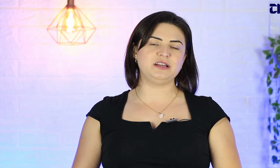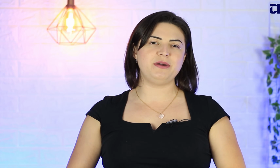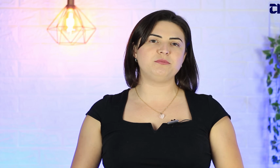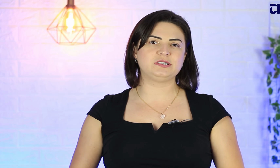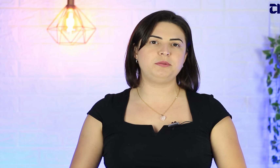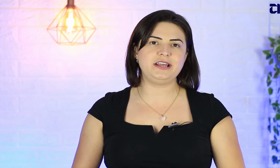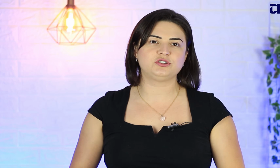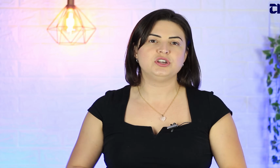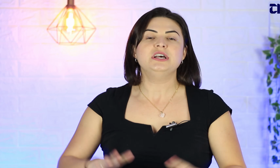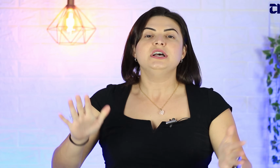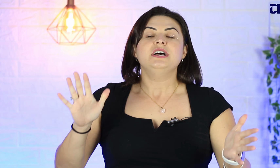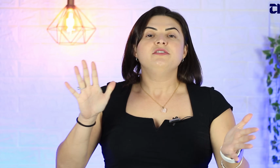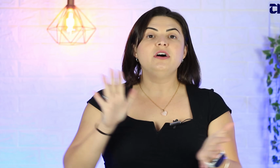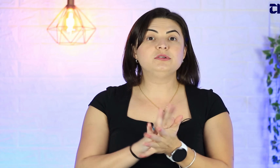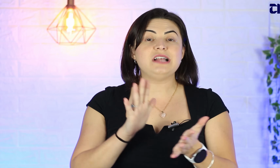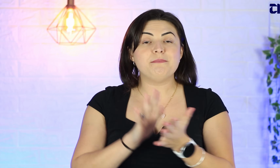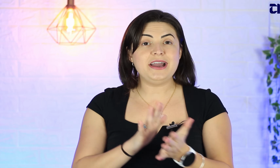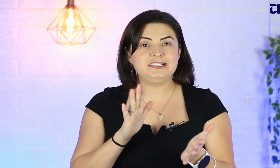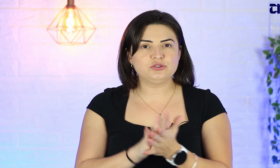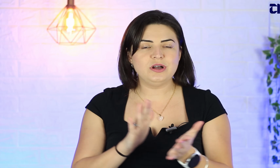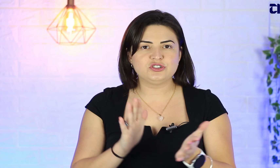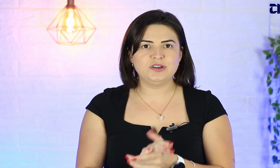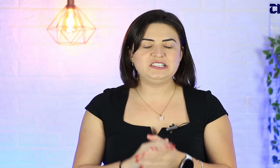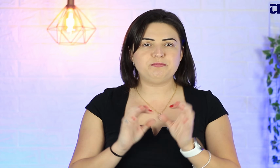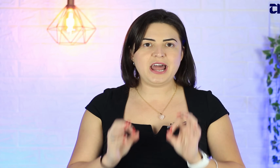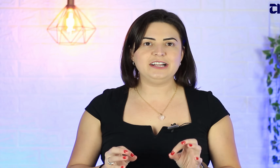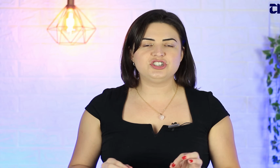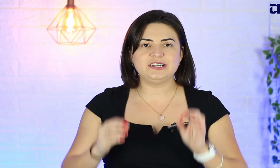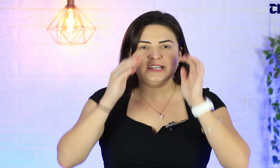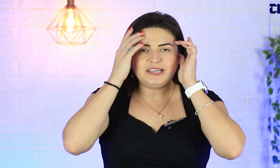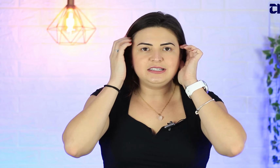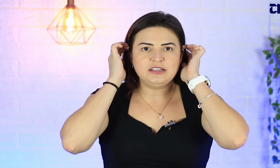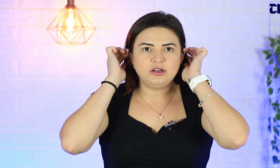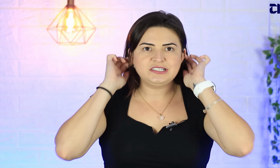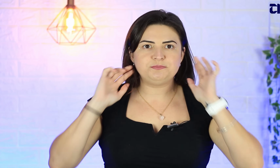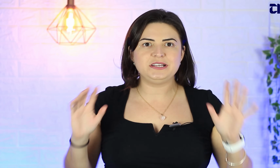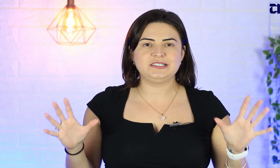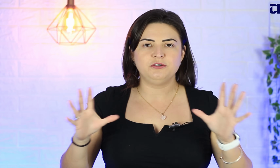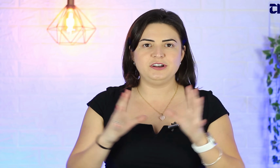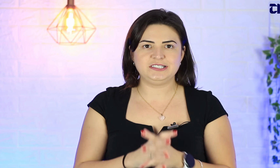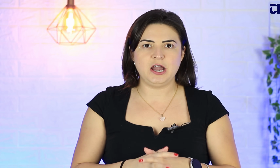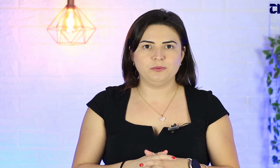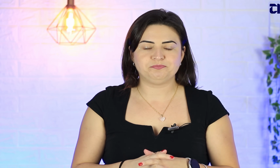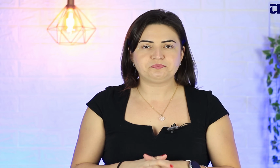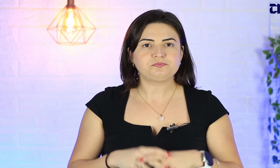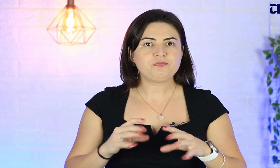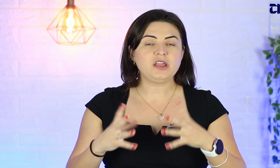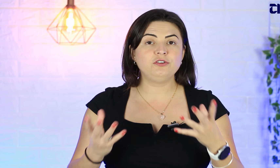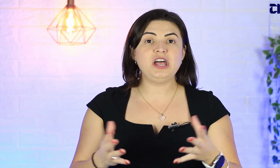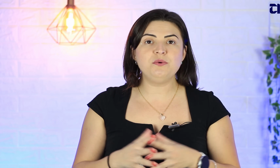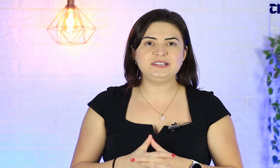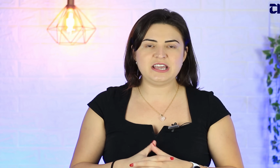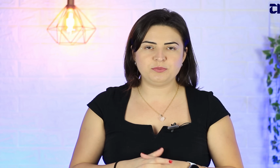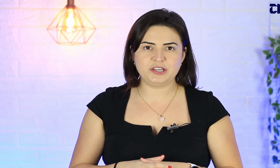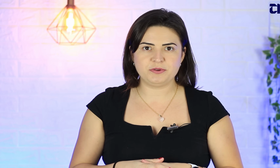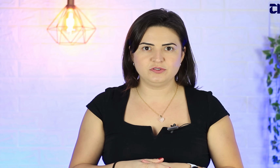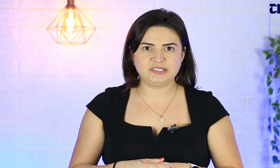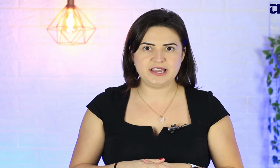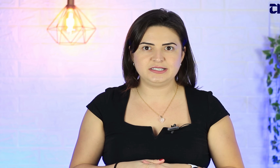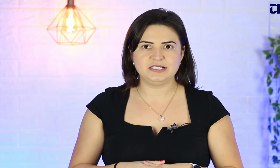aí também, meus libretos. Vamos lá. Mais situações práticas aqui da nossa expressão facial. Vou dar um exemplo aqui para vocês